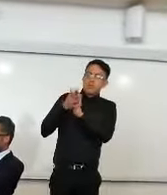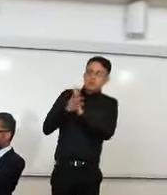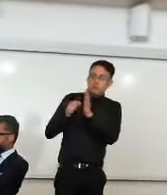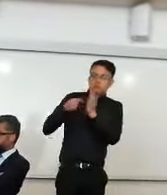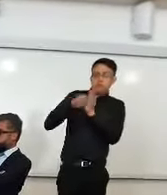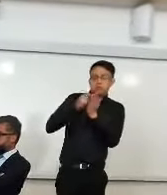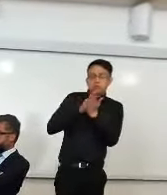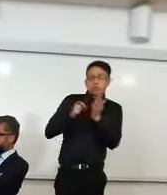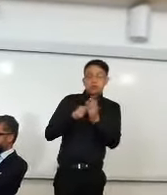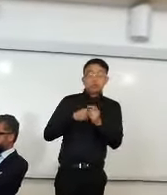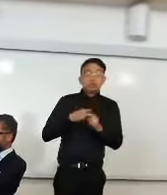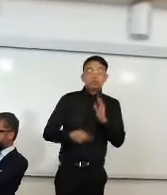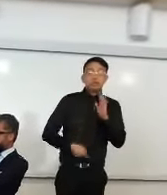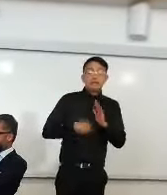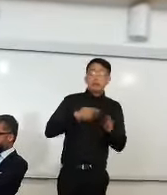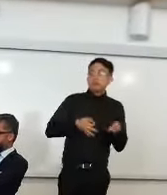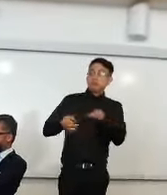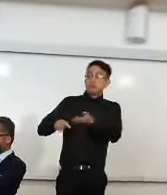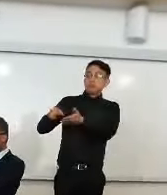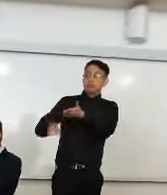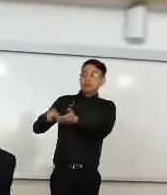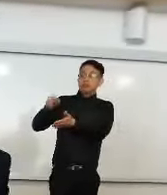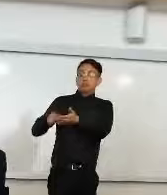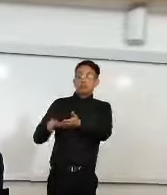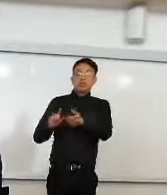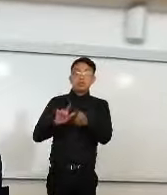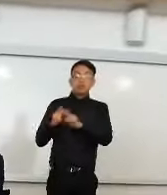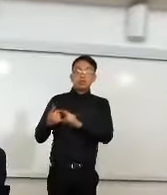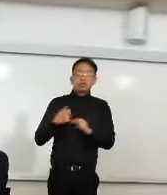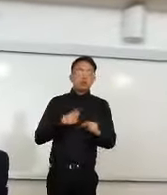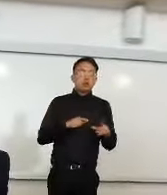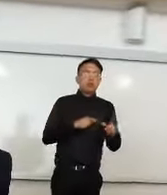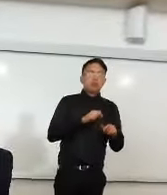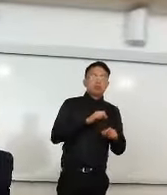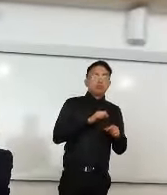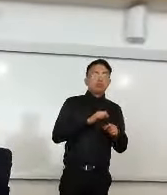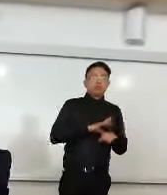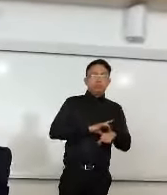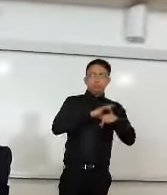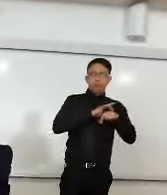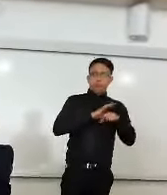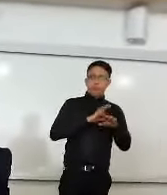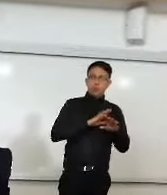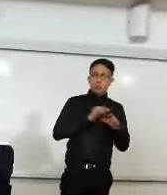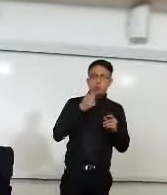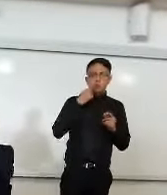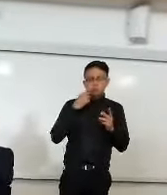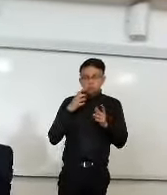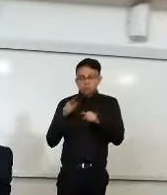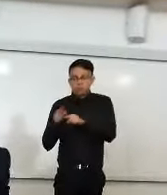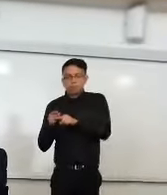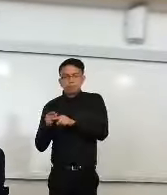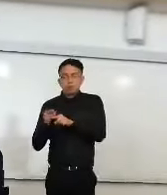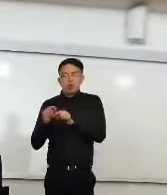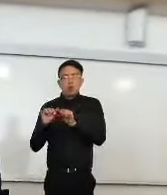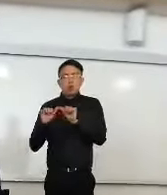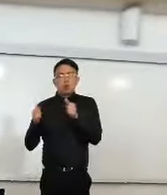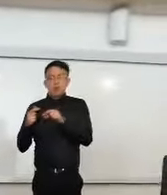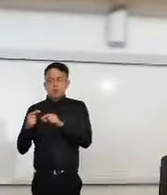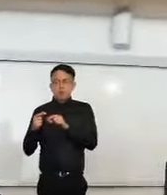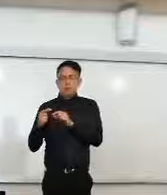precisamente la entrega o el esperar que ese consentimiento sea bajo esos medios convencionales